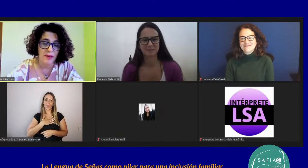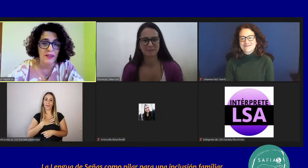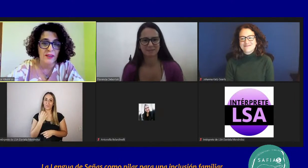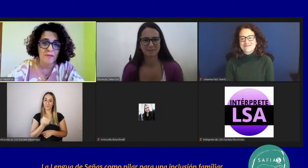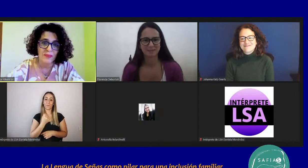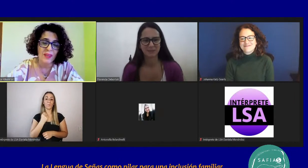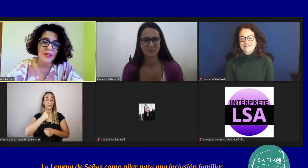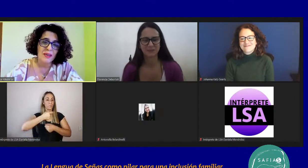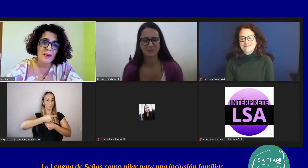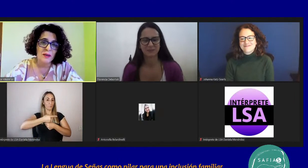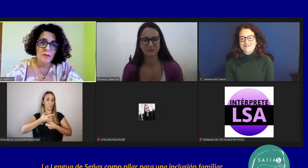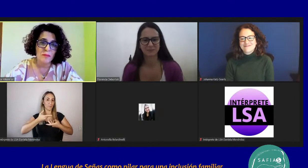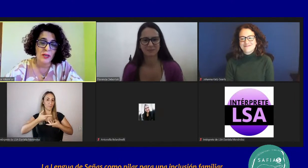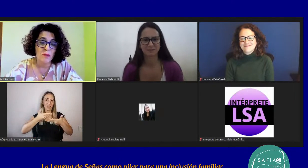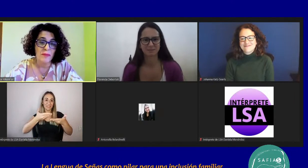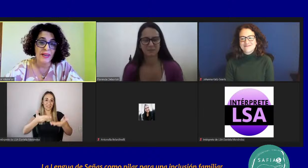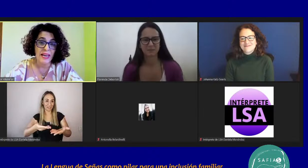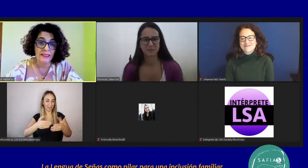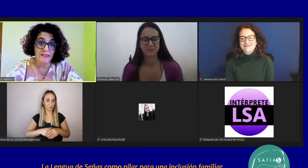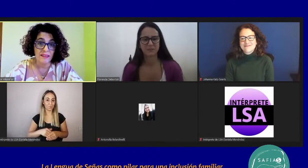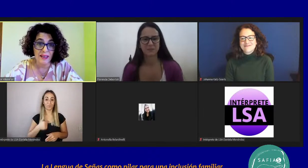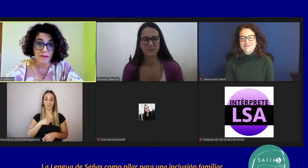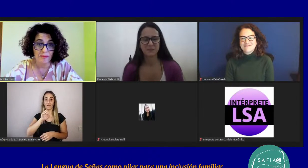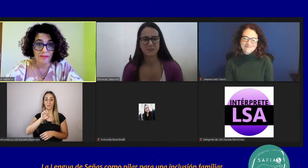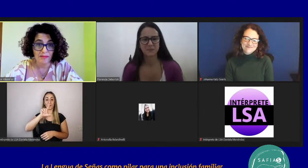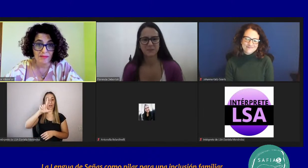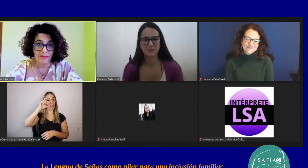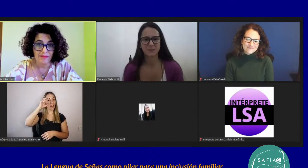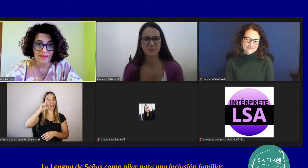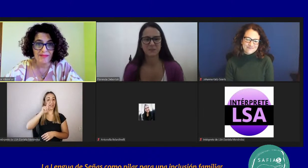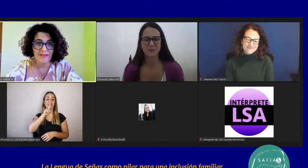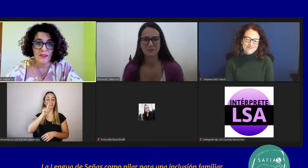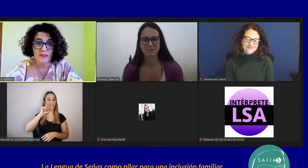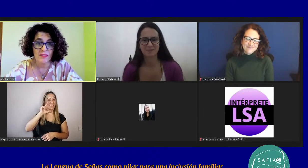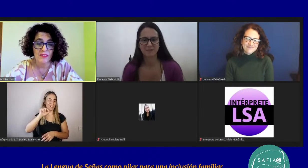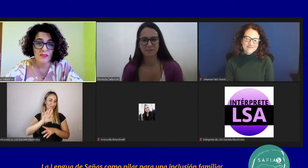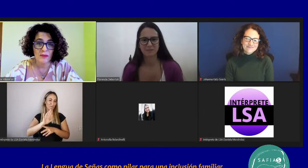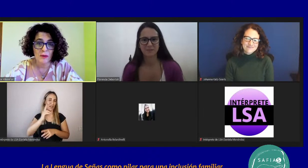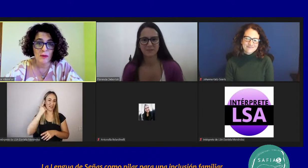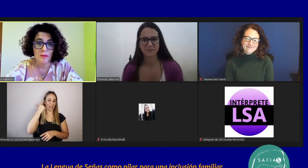presentar primero. Mi nombre es Leticia.